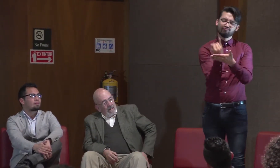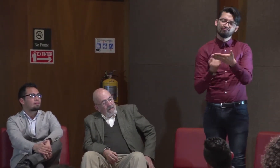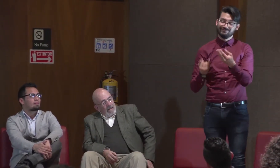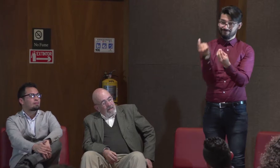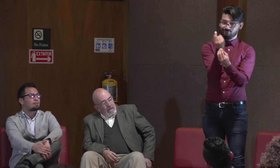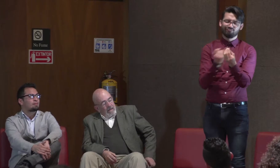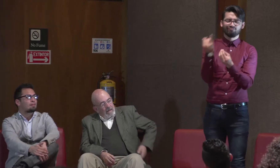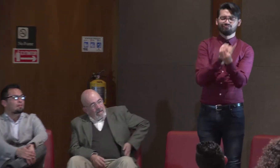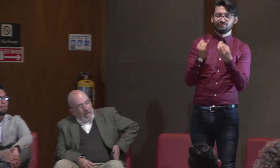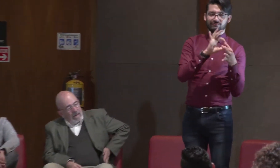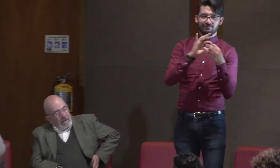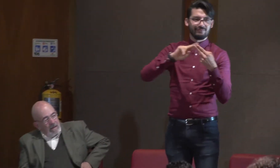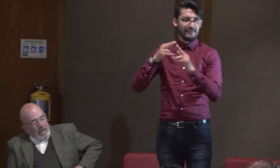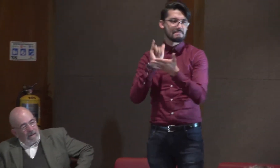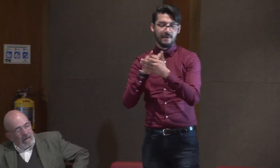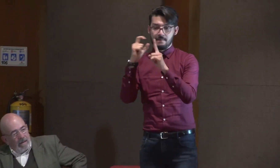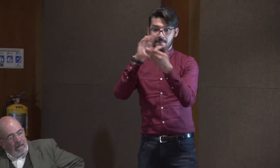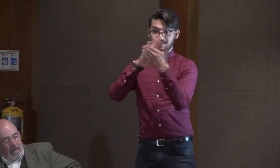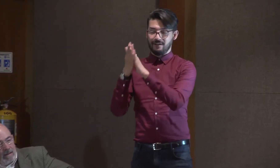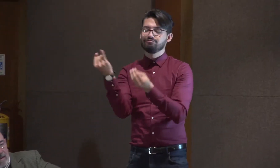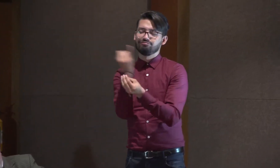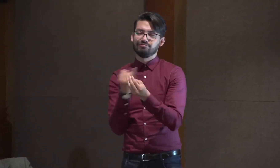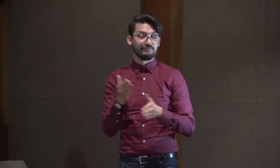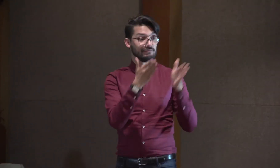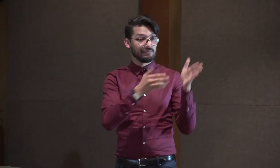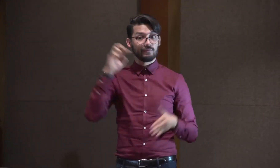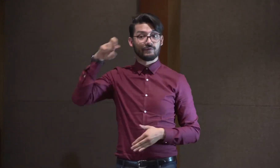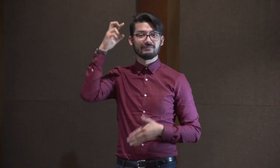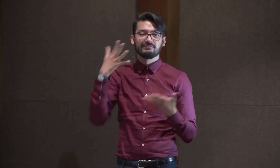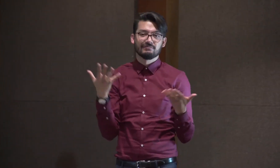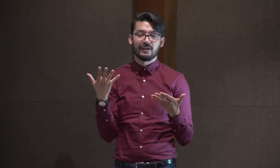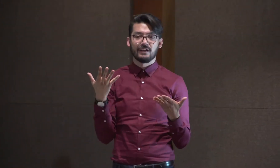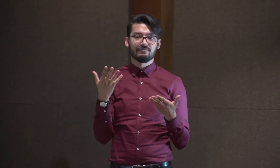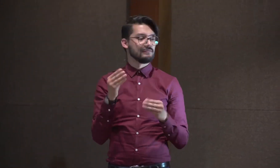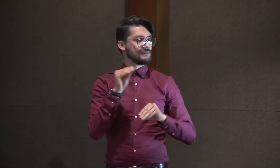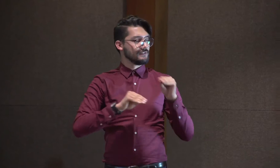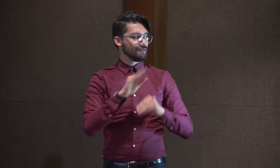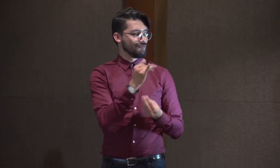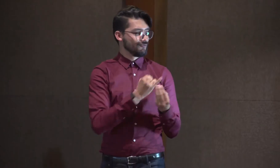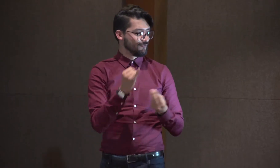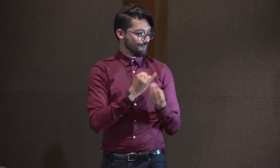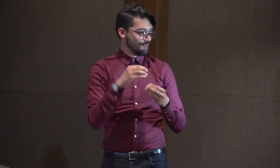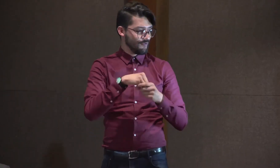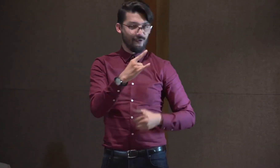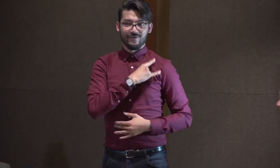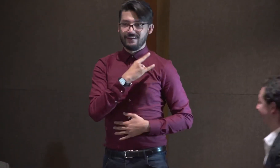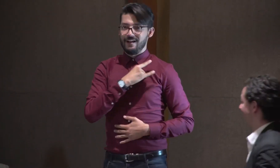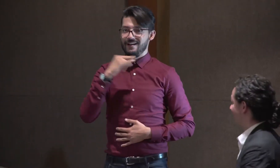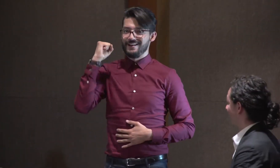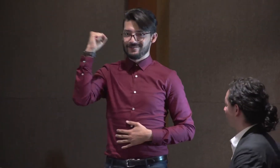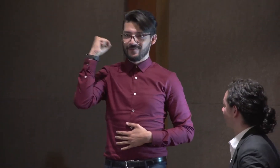Juan Manuel es el ilustrador de las imágenes que acompañan cada término en este glosario de paz.